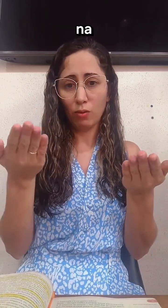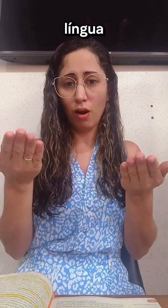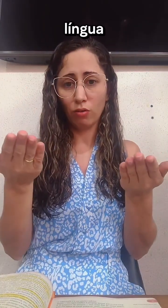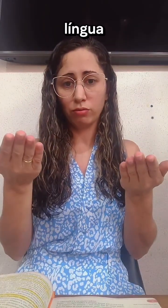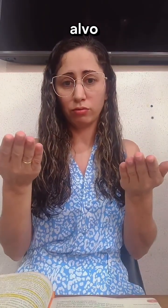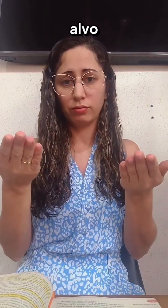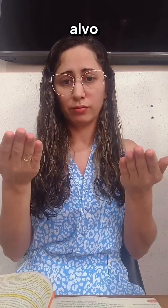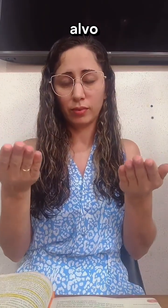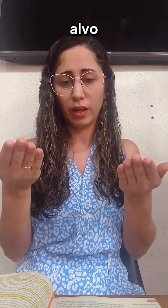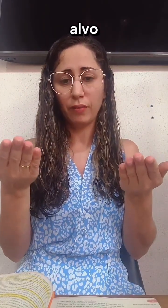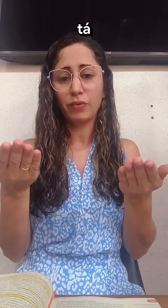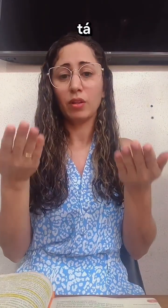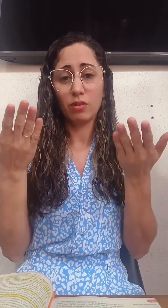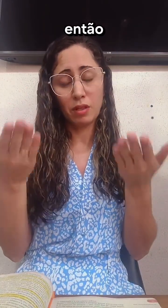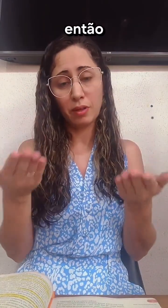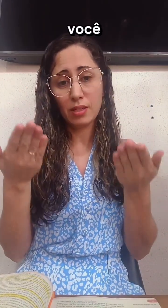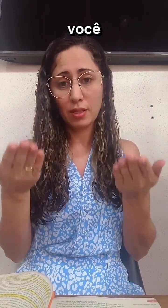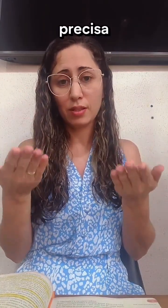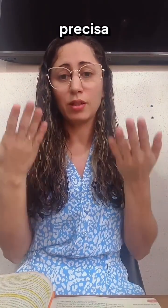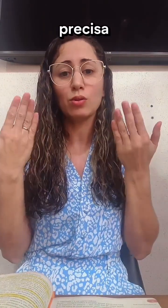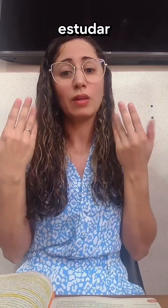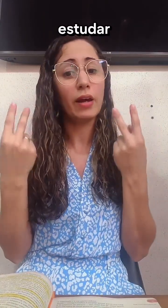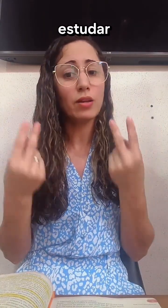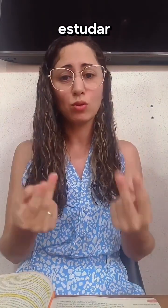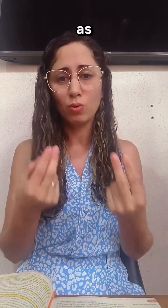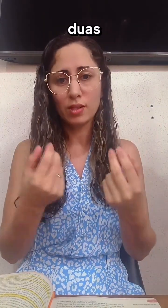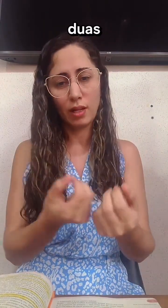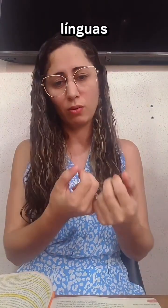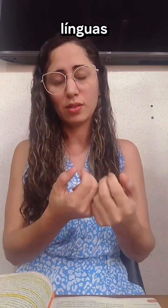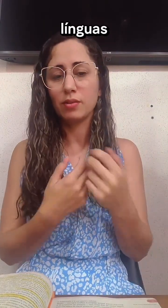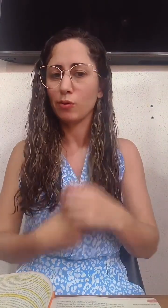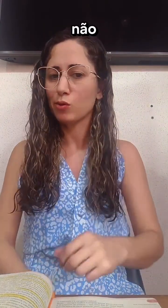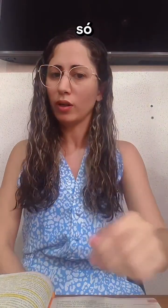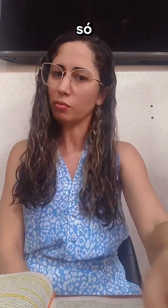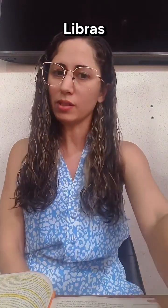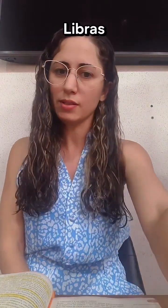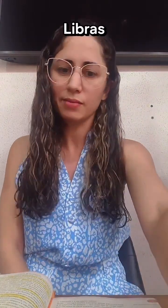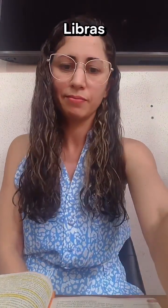na língua alvo, tá? Então, você precisa estudar as duas línguas, não só Libras.